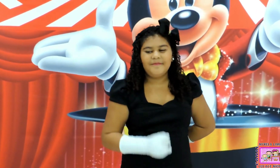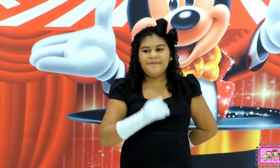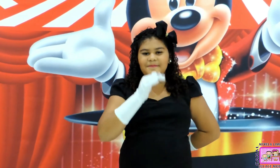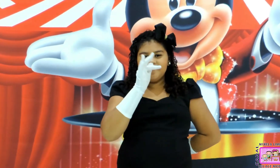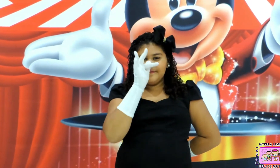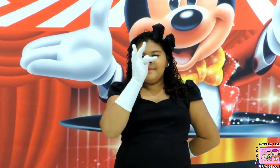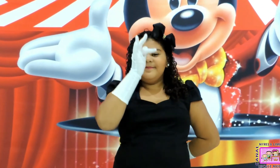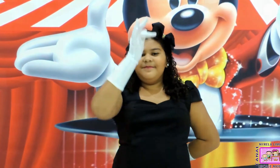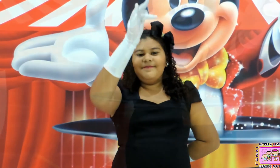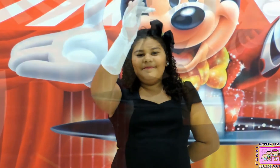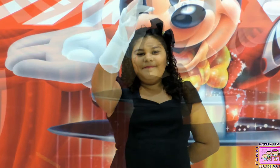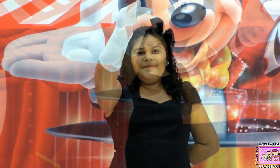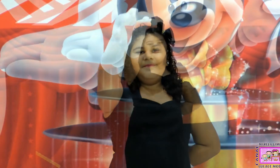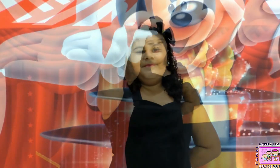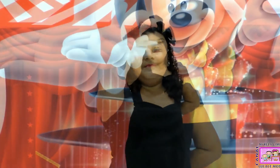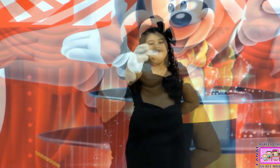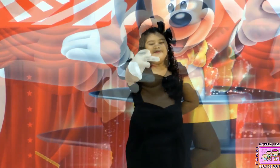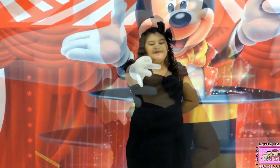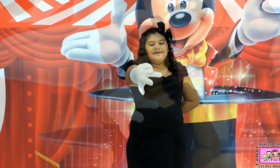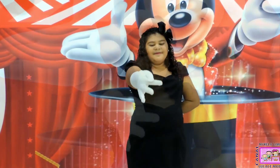perfume de uma flor